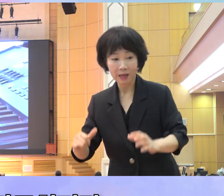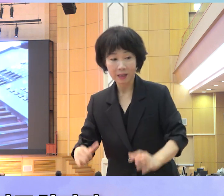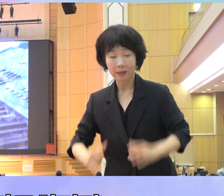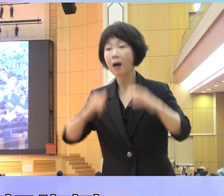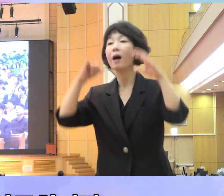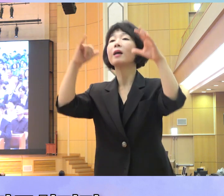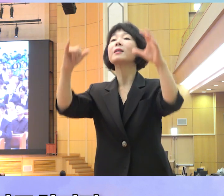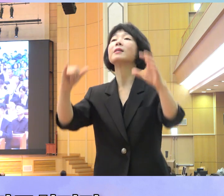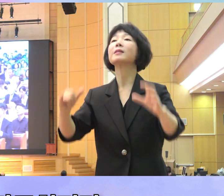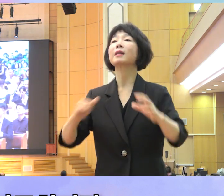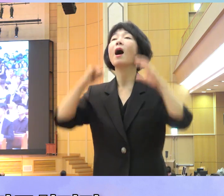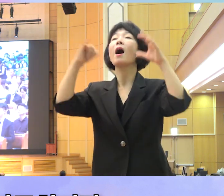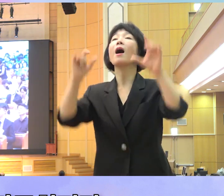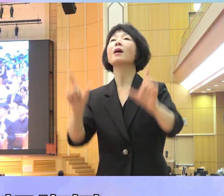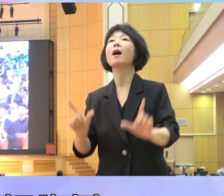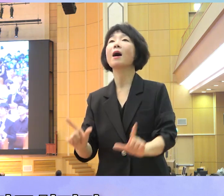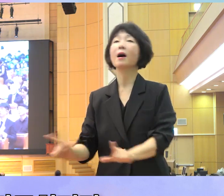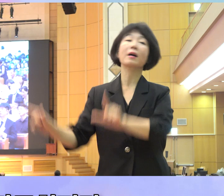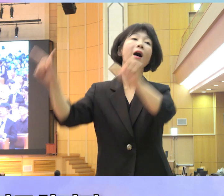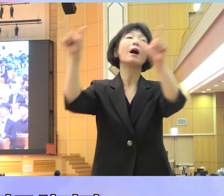이 세상을